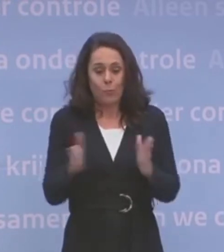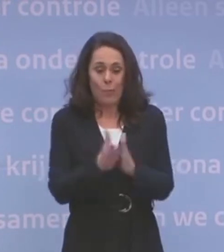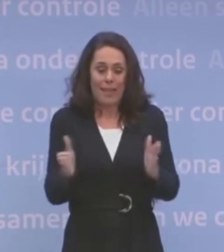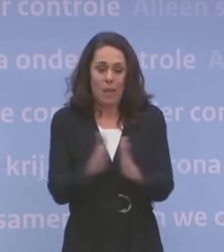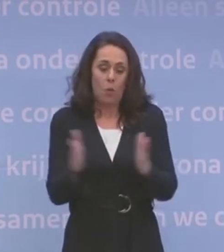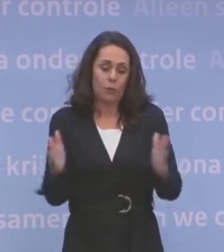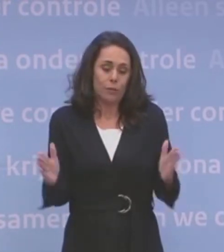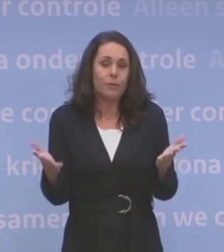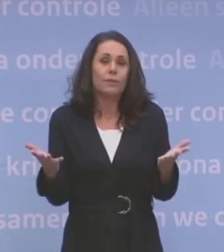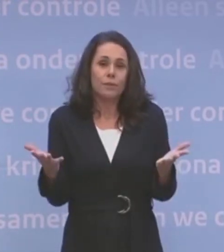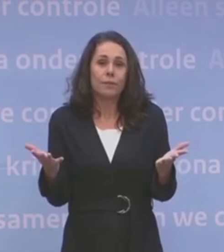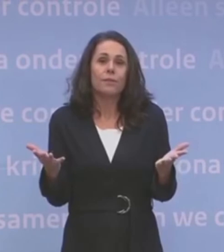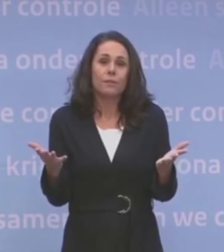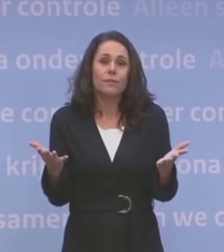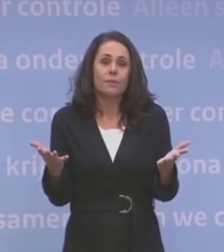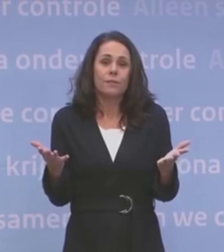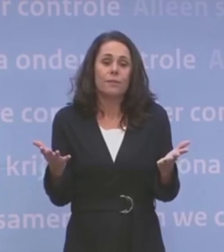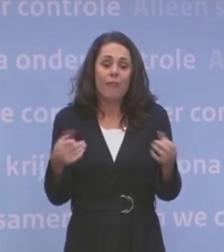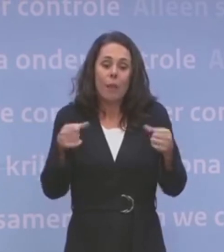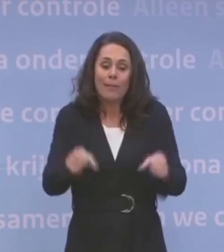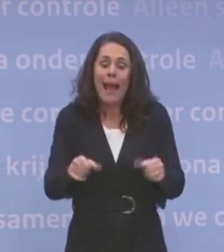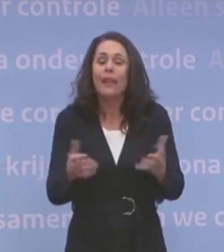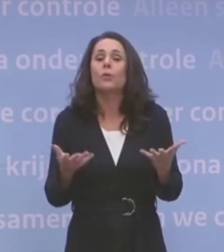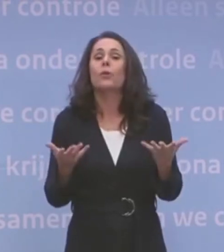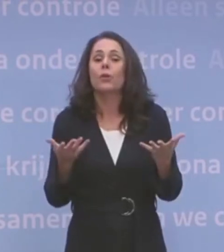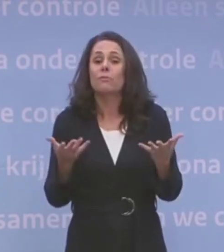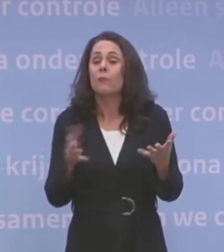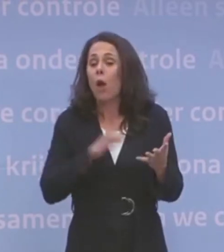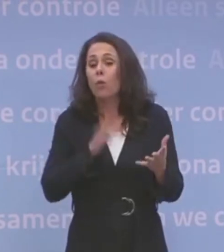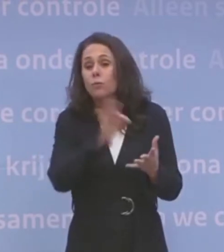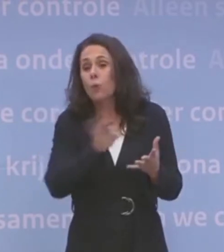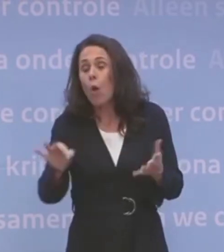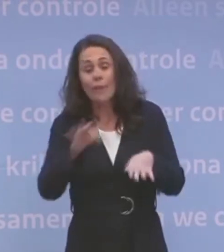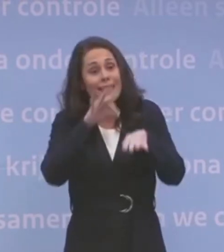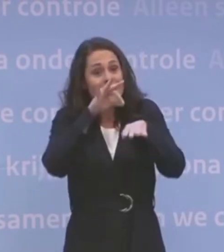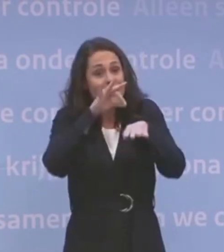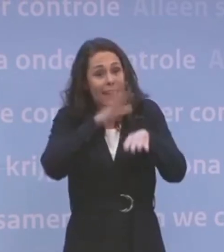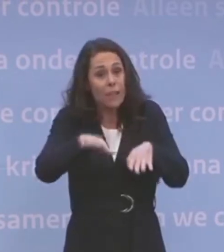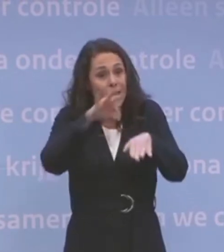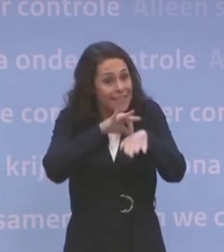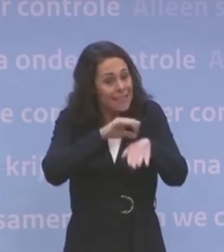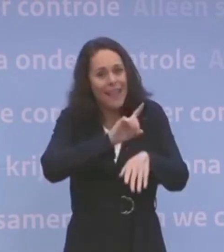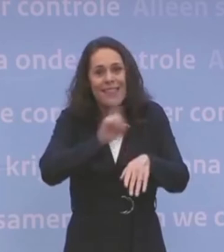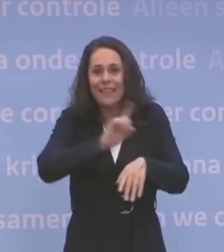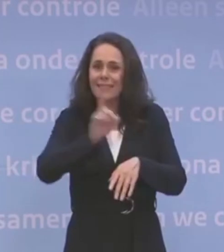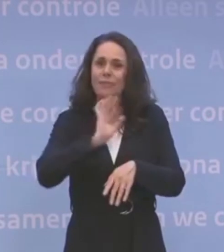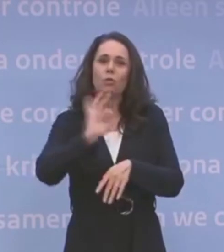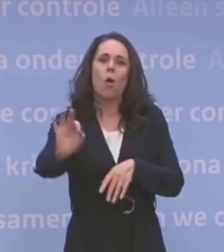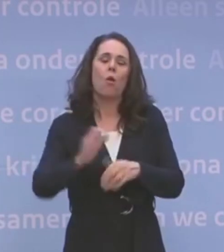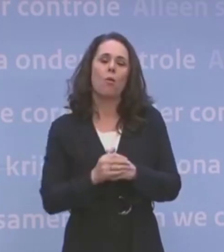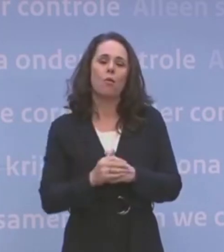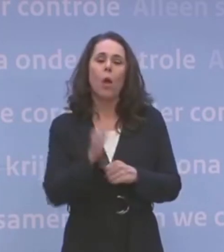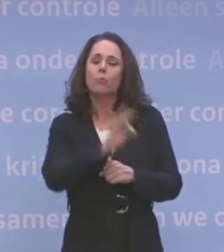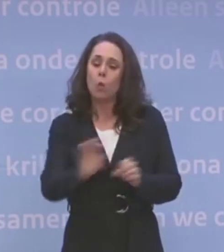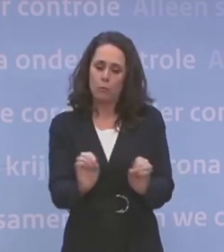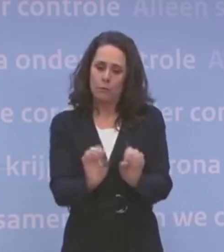willen benadrukken, ook op de scholen, hoe belangrijk het is dat zieke kinderen niet naar school gaan. Dat we zorgen dat de hygiëne op